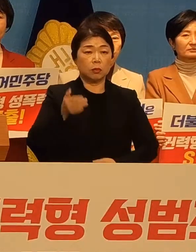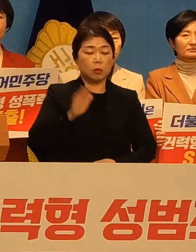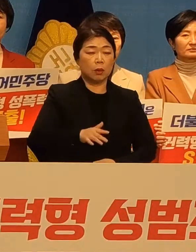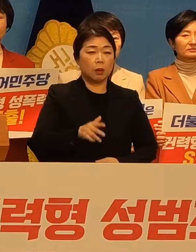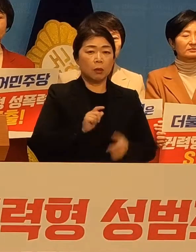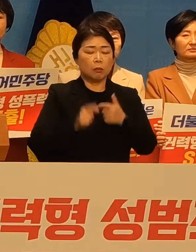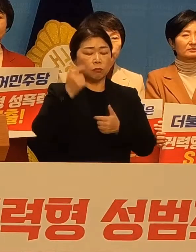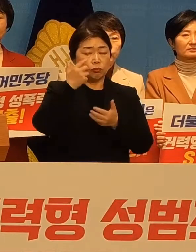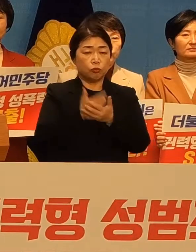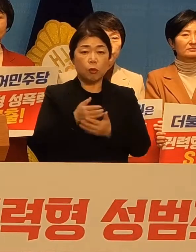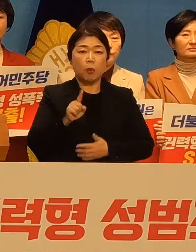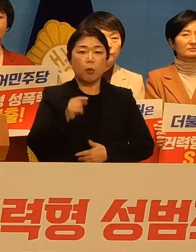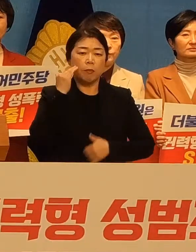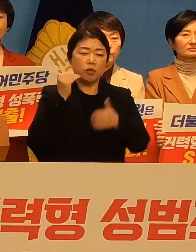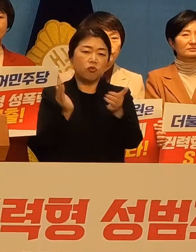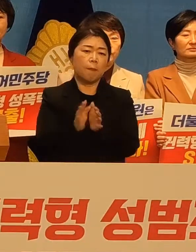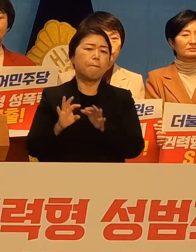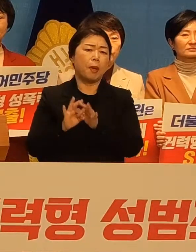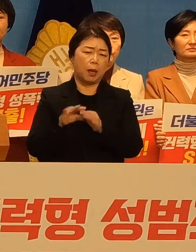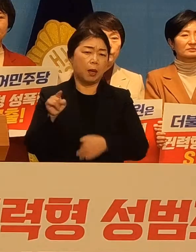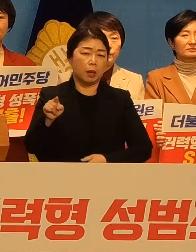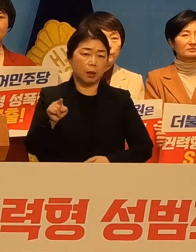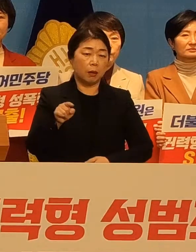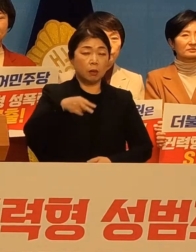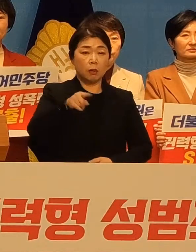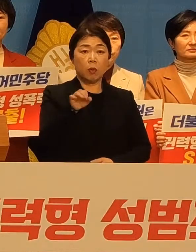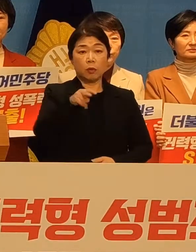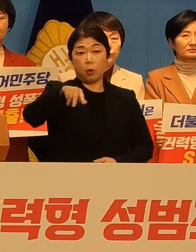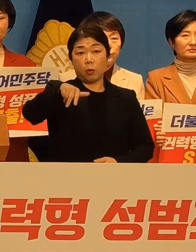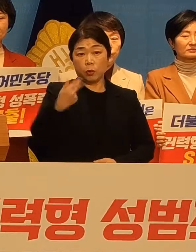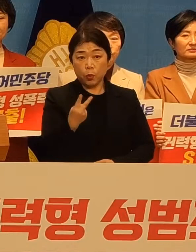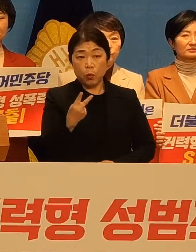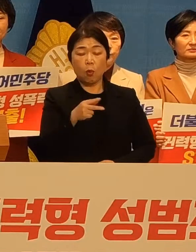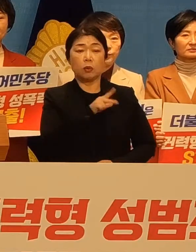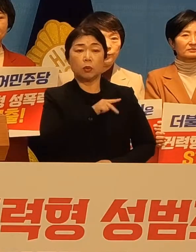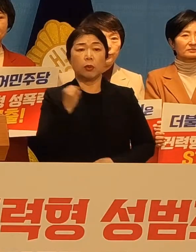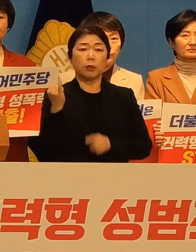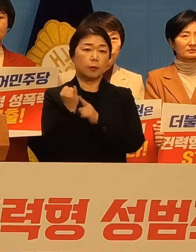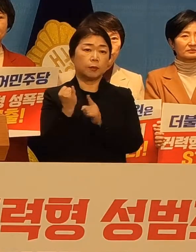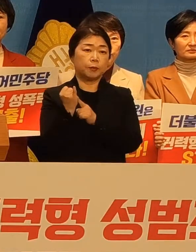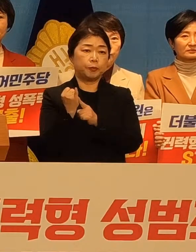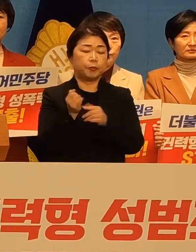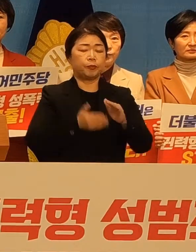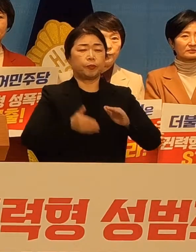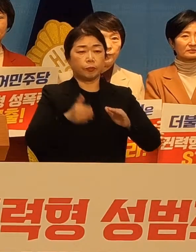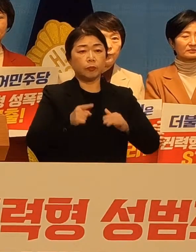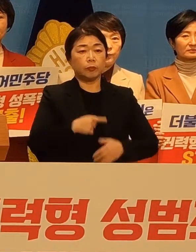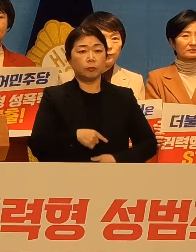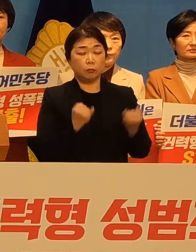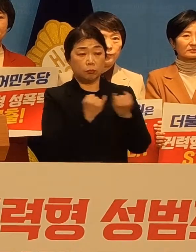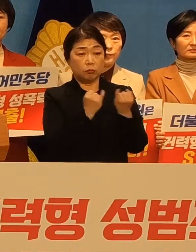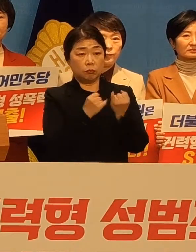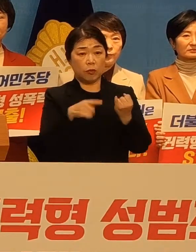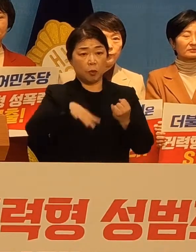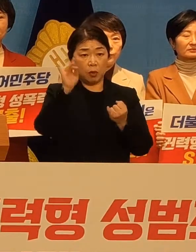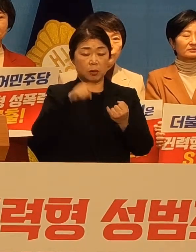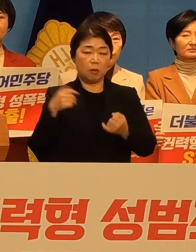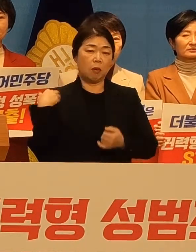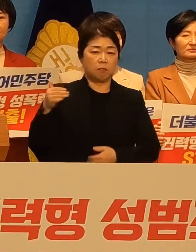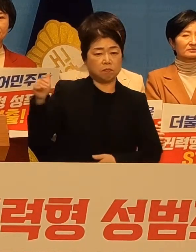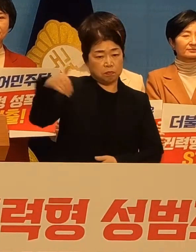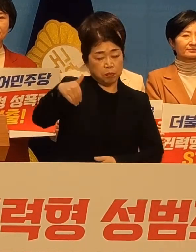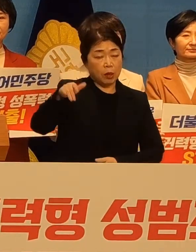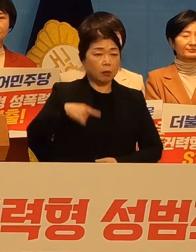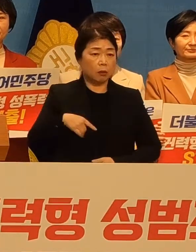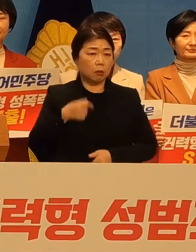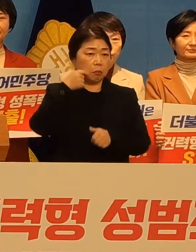태도입니다. 같은 당 서영교 의원은 공개석상에서 그 여자가 어깨에 손 올린 거 못 봤냐며 피해자를